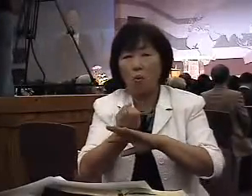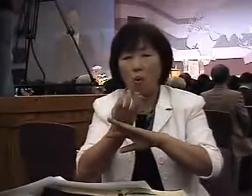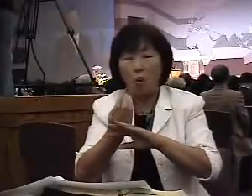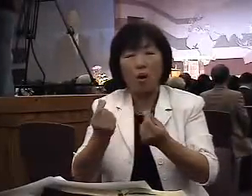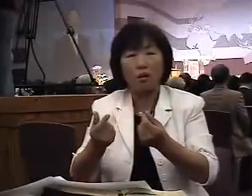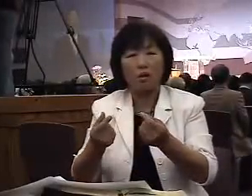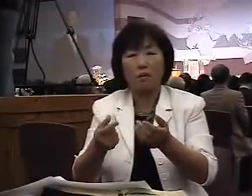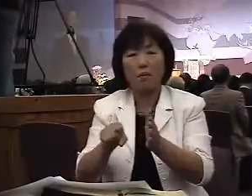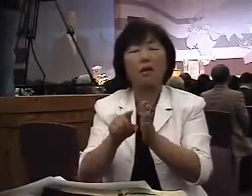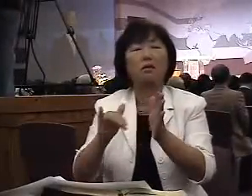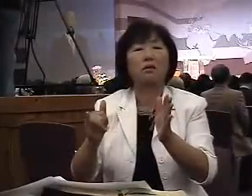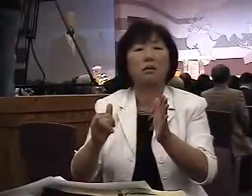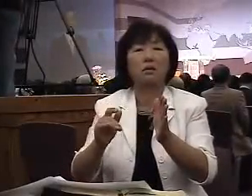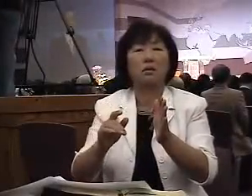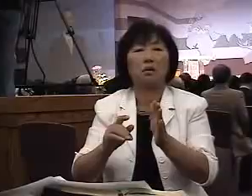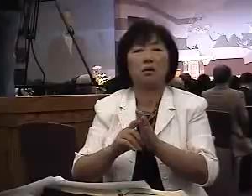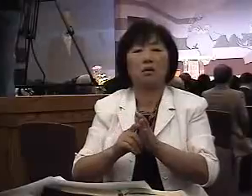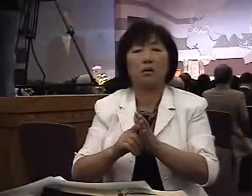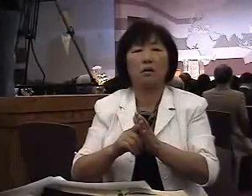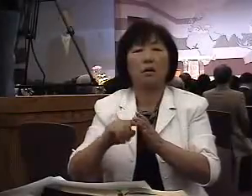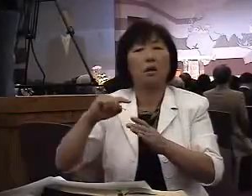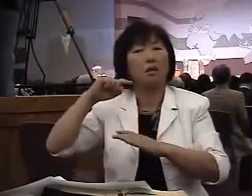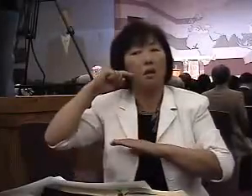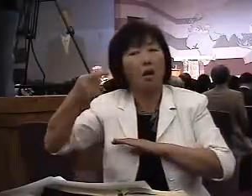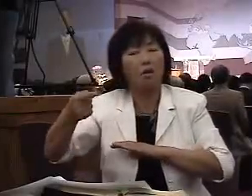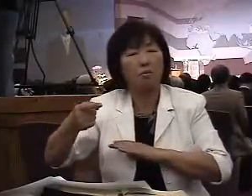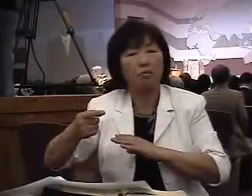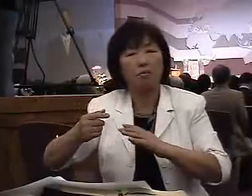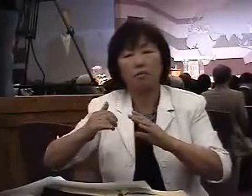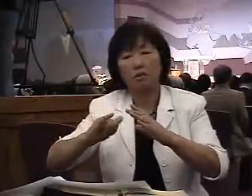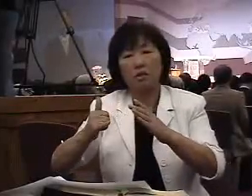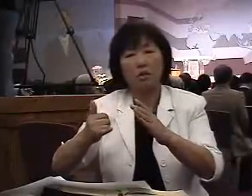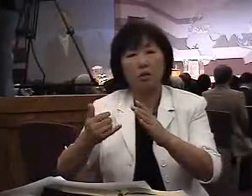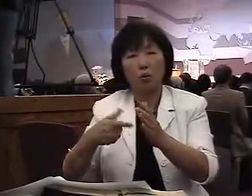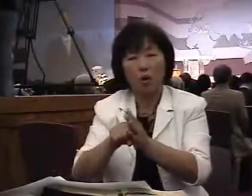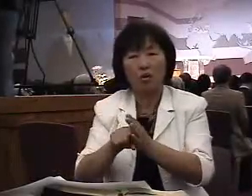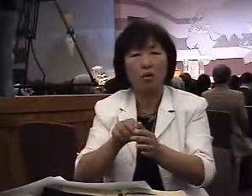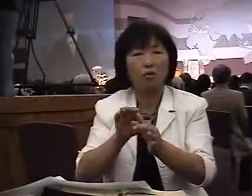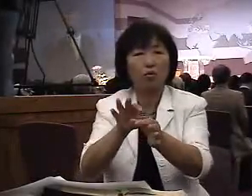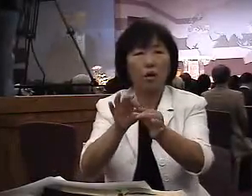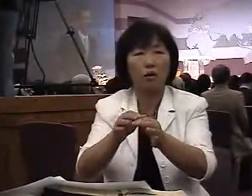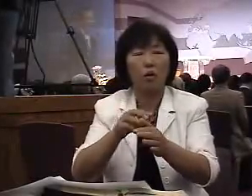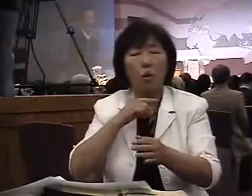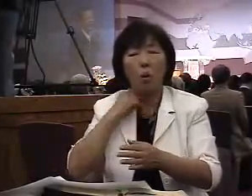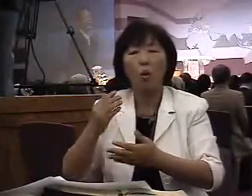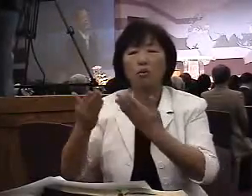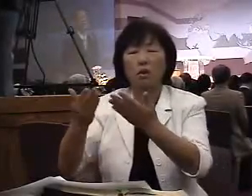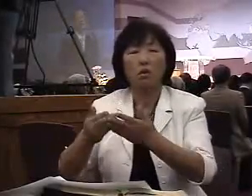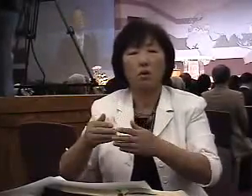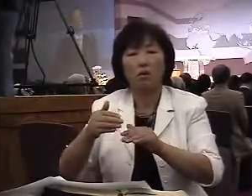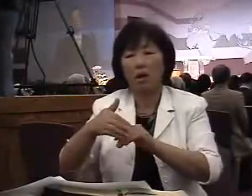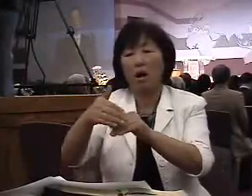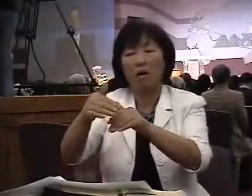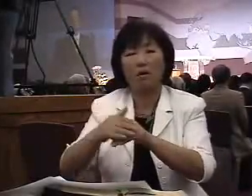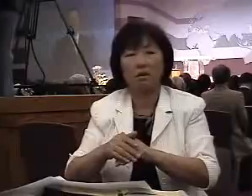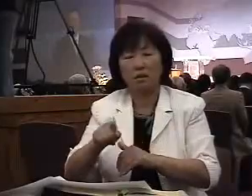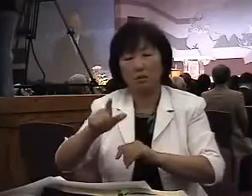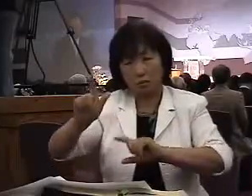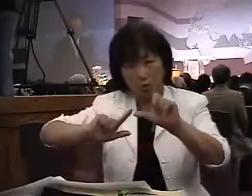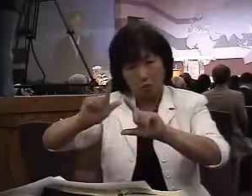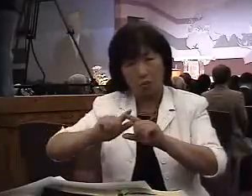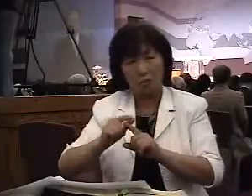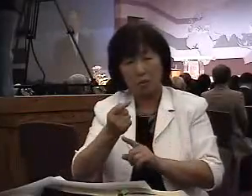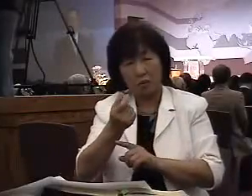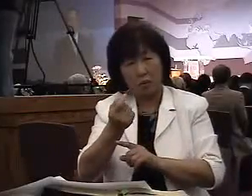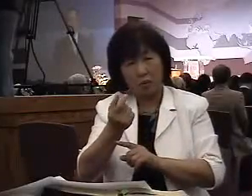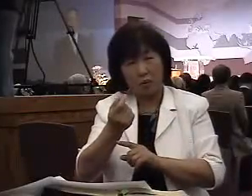주의 백성들이 다음 세대를 위해 투자하고 헌신하고 나가는 그 모습은 왜 이렇게